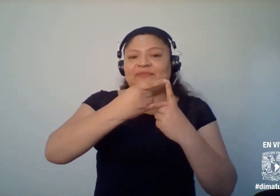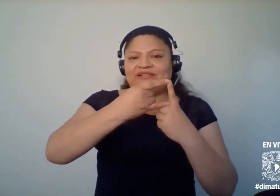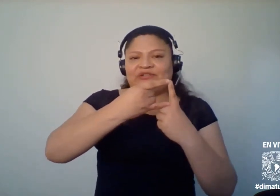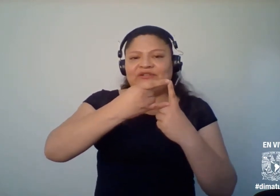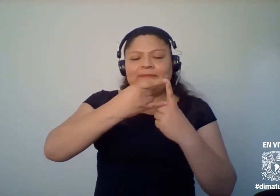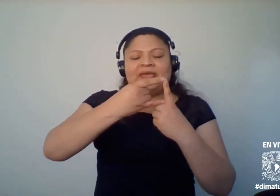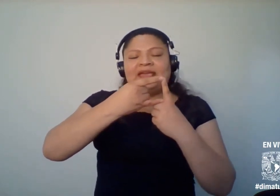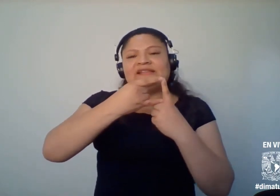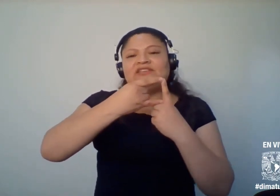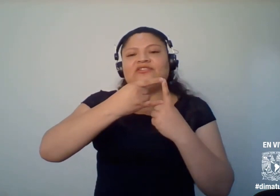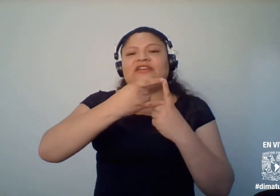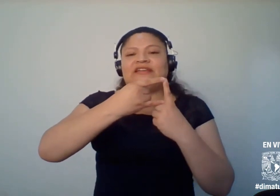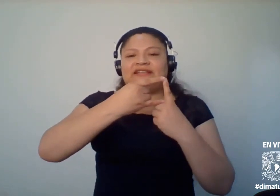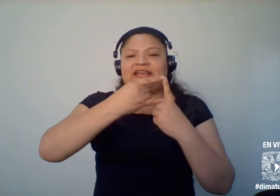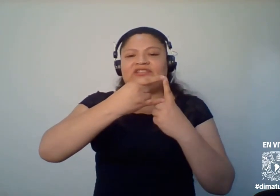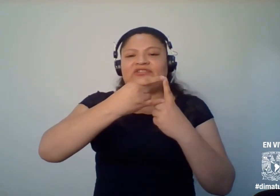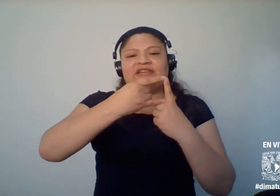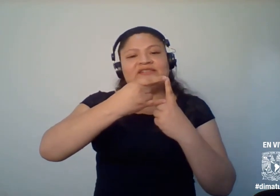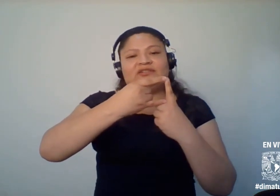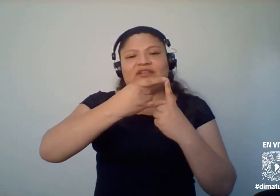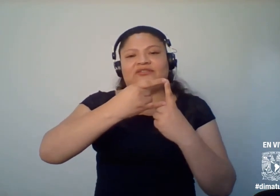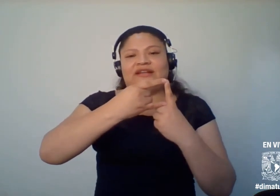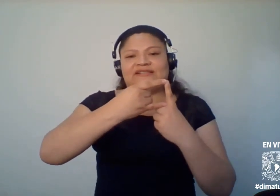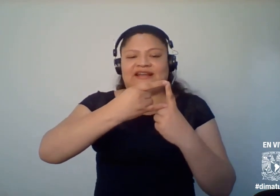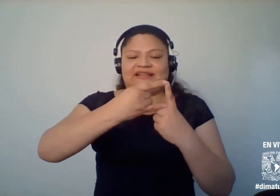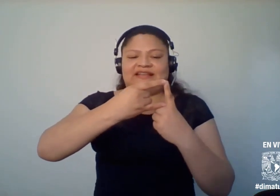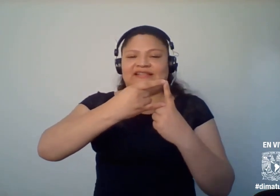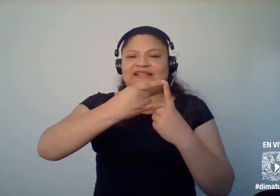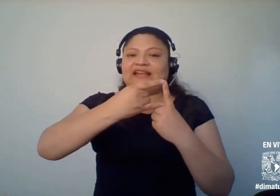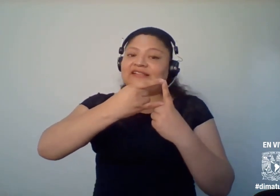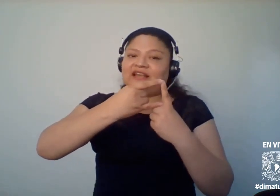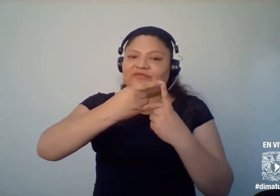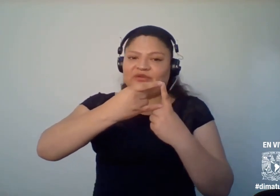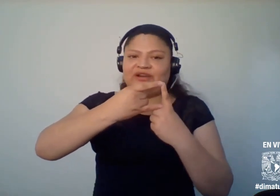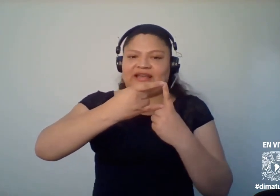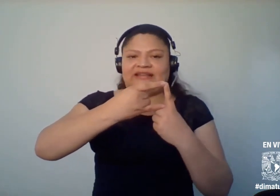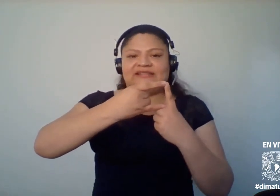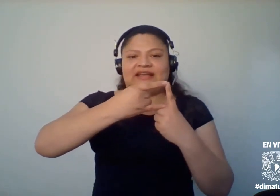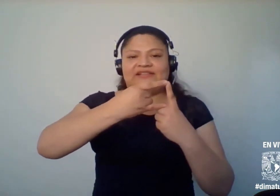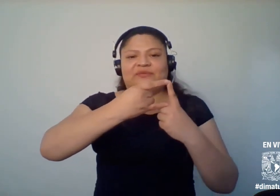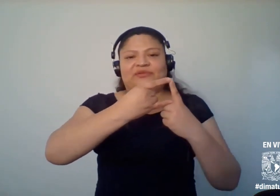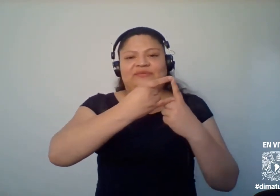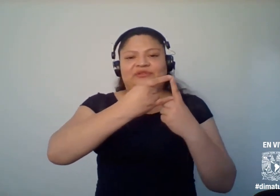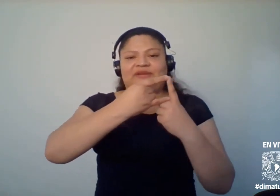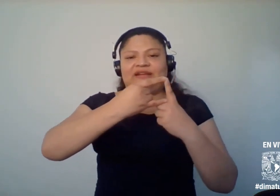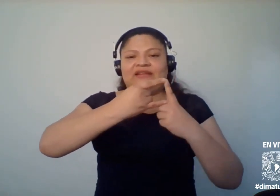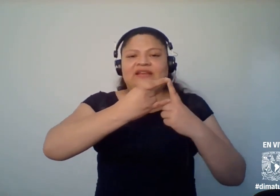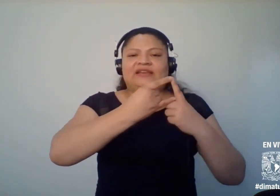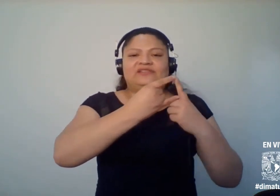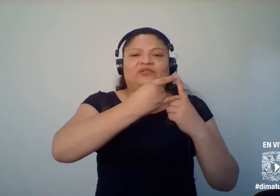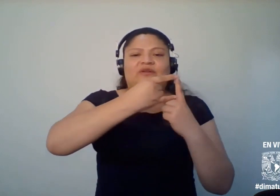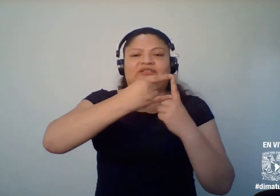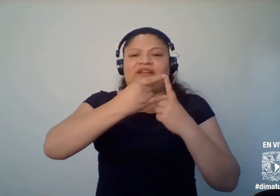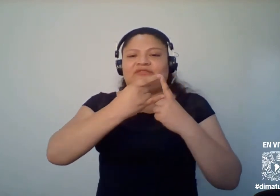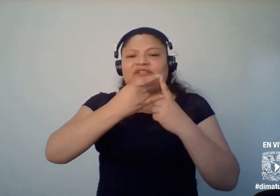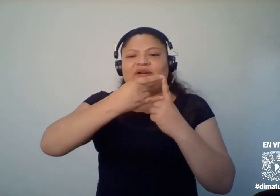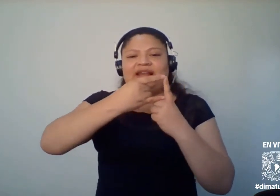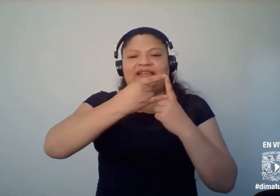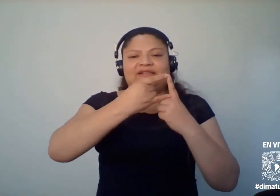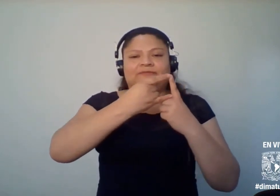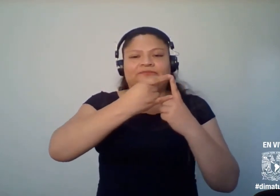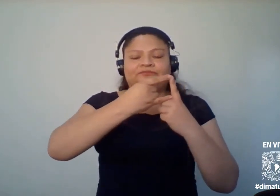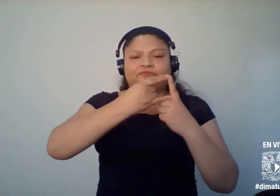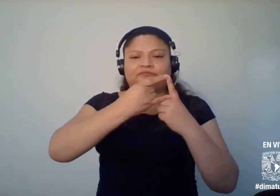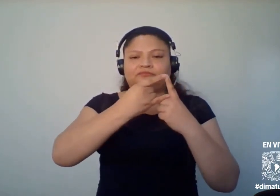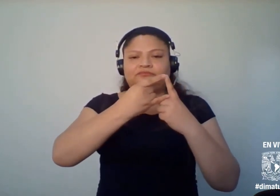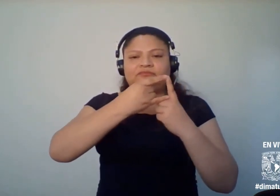el espacio es que yo de hecho ya estoy dando las características de la figura. En este caso podemos ver que son cuatro lados